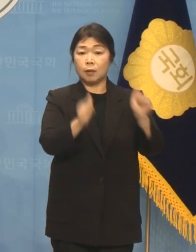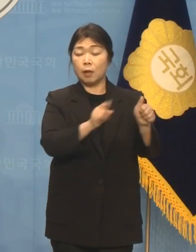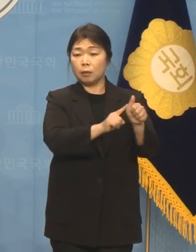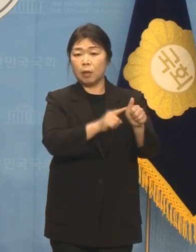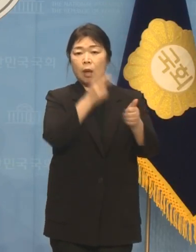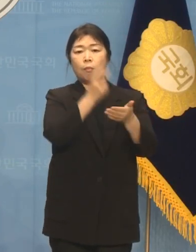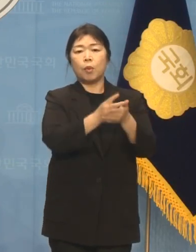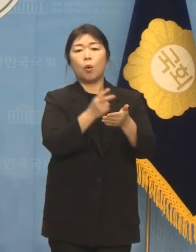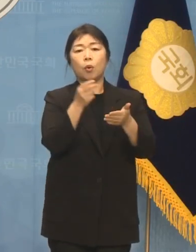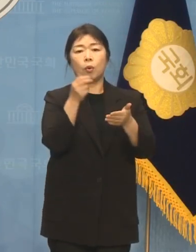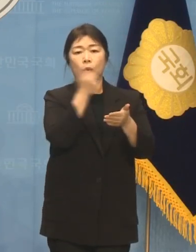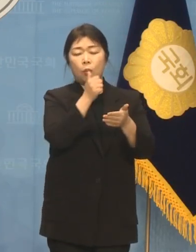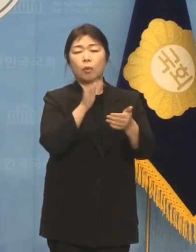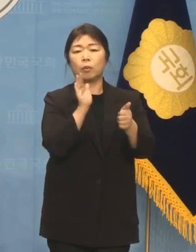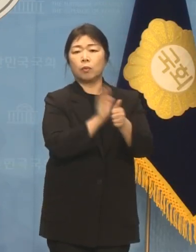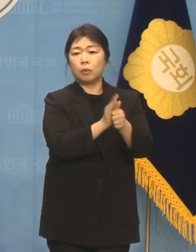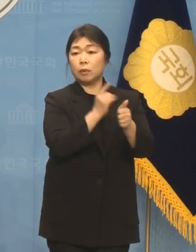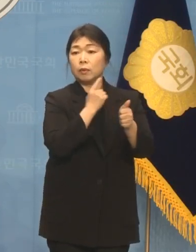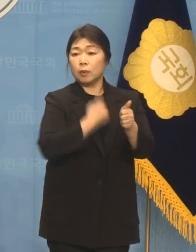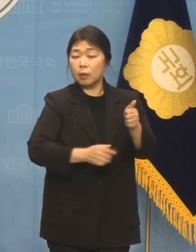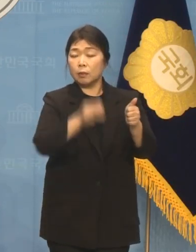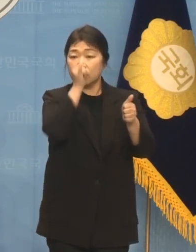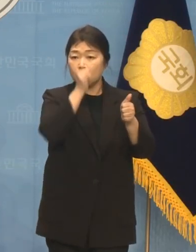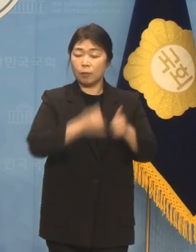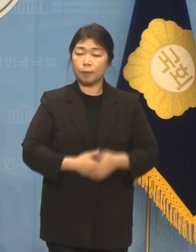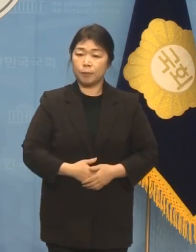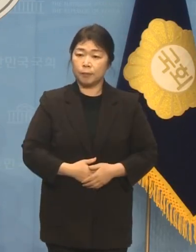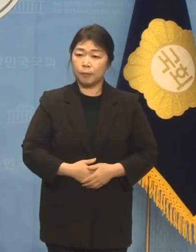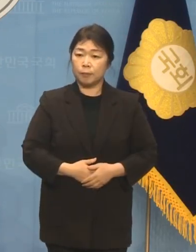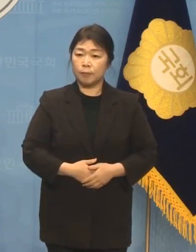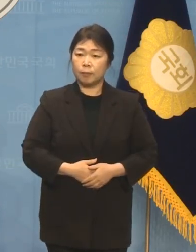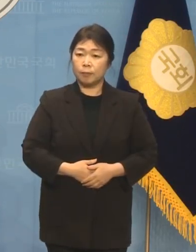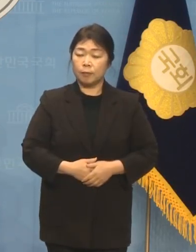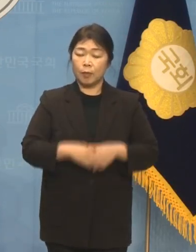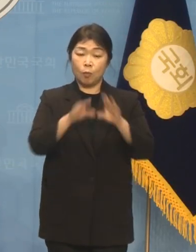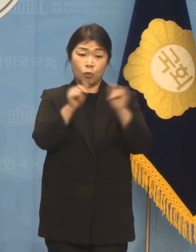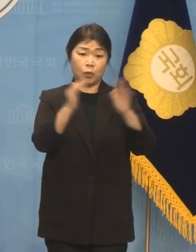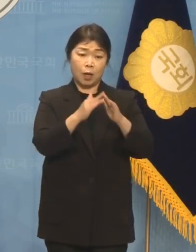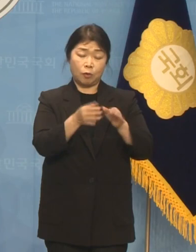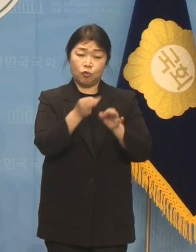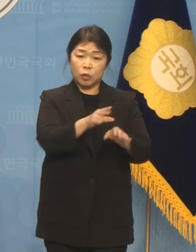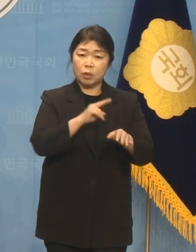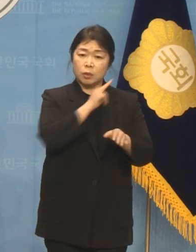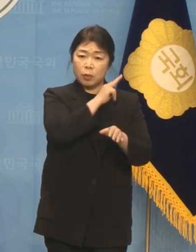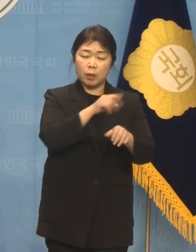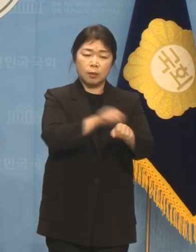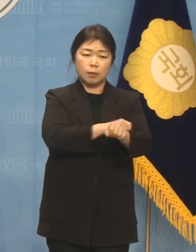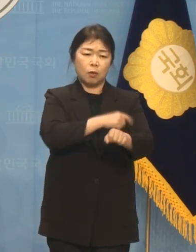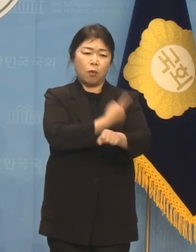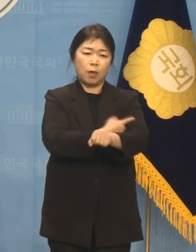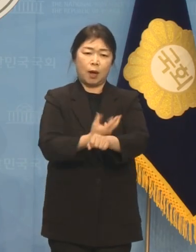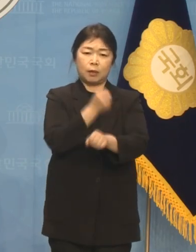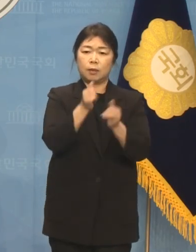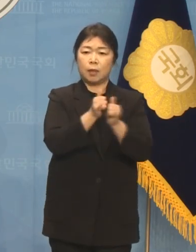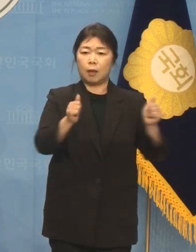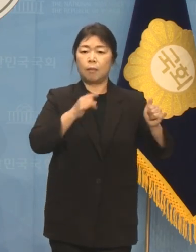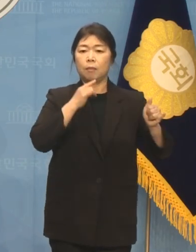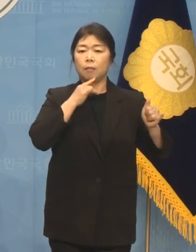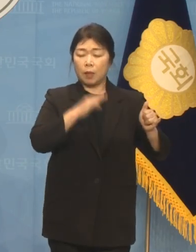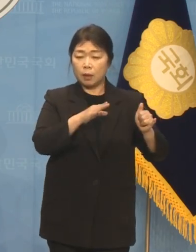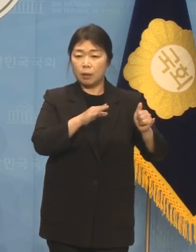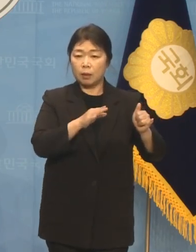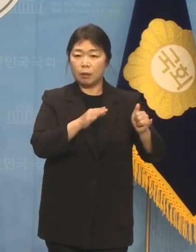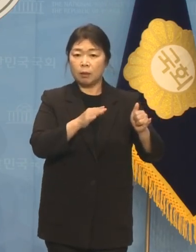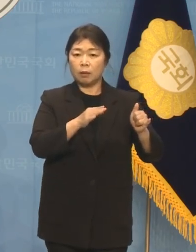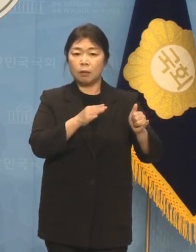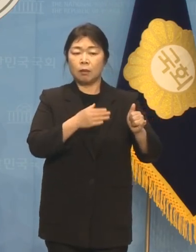변호했던 것으로 알려졌습니다 민주당은 부동산 특기의 특권층 권력형 비리 사건을